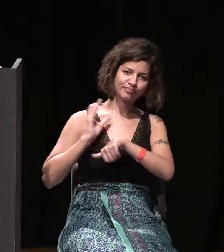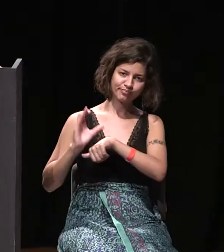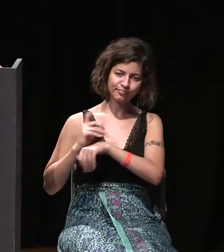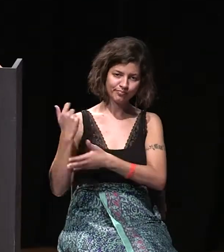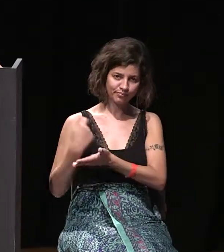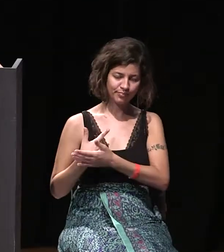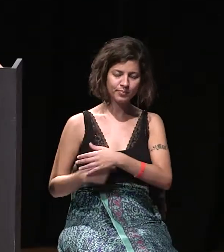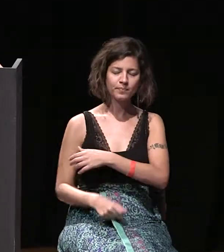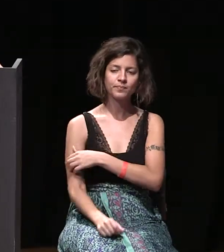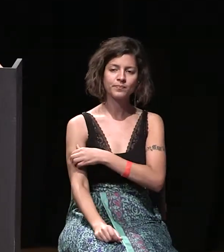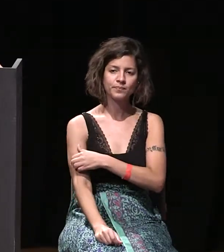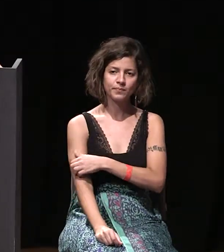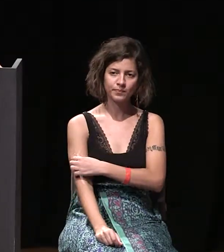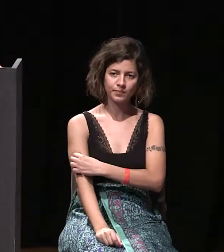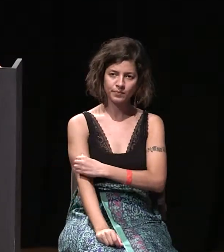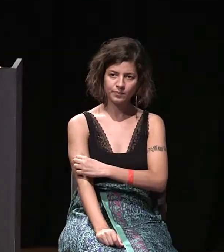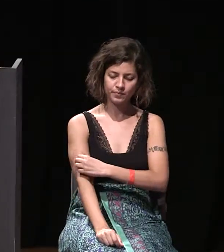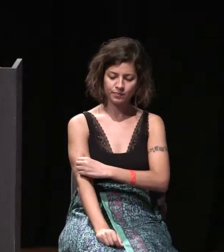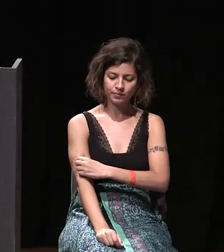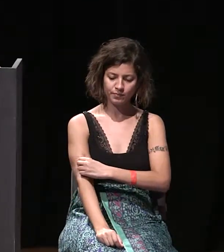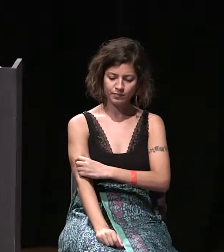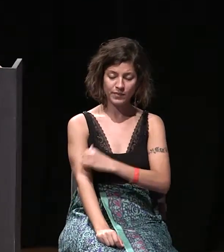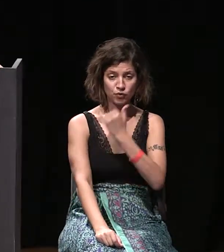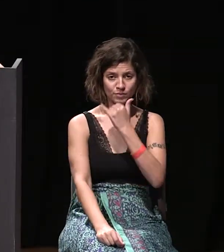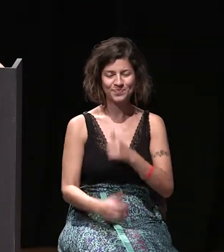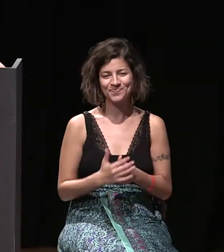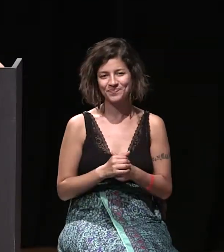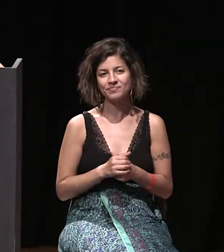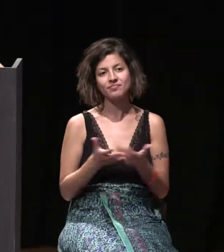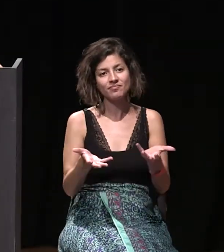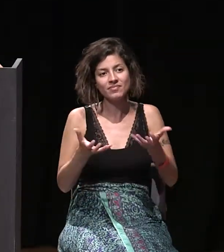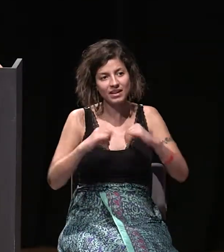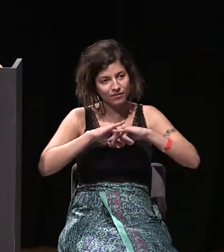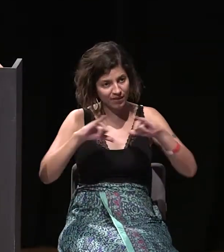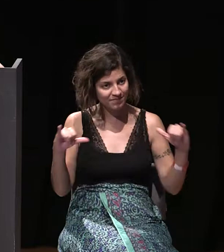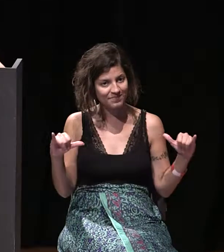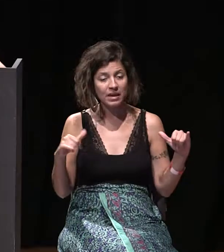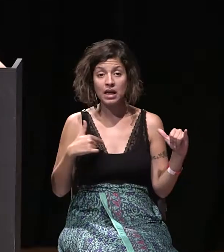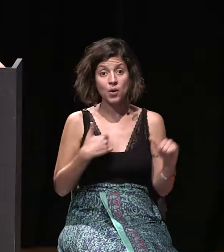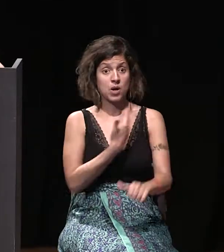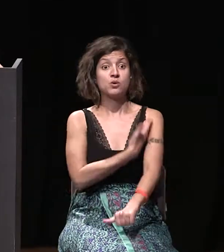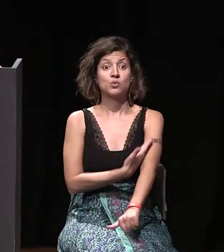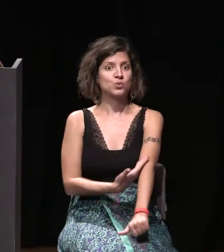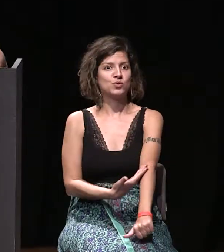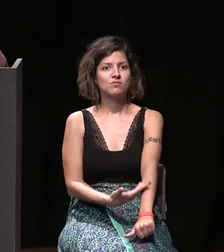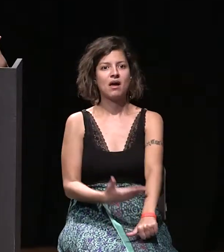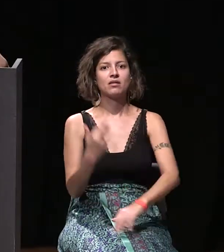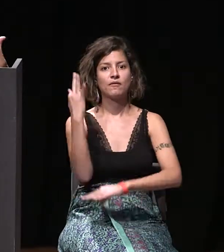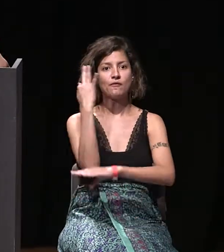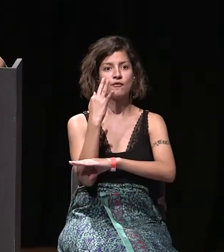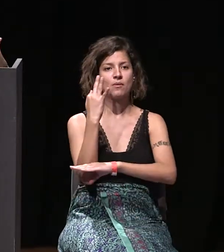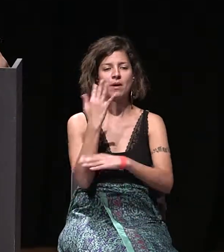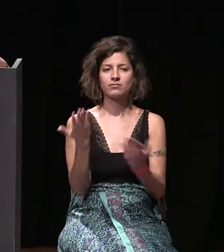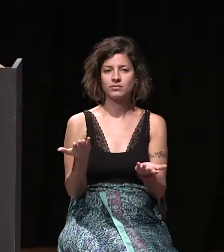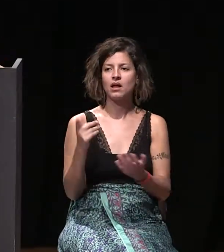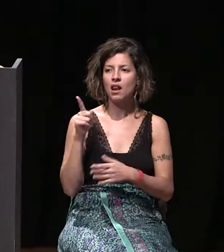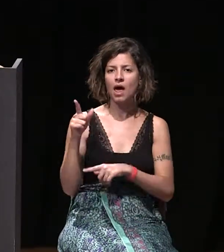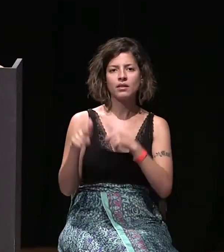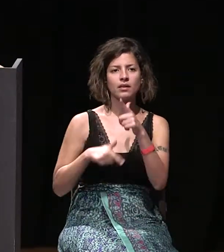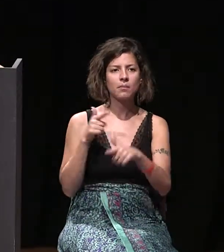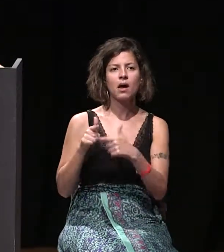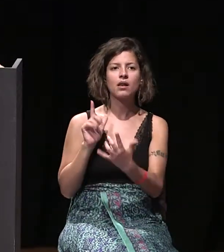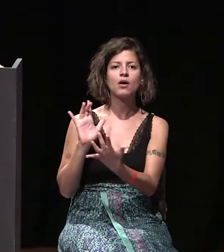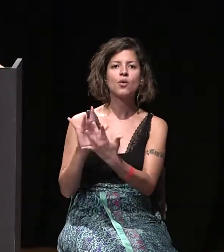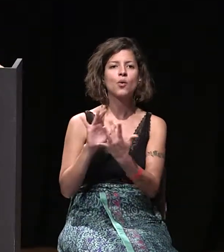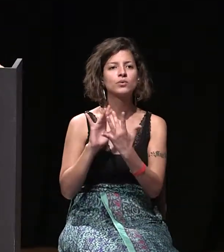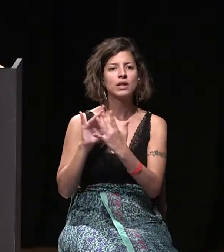Queria também dizer que eu não estou acostumada com um ambiente tão formal. Lá a gente trabalha com as mulheres mais